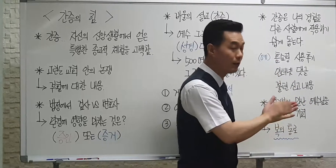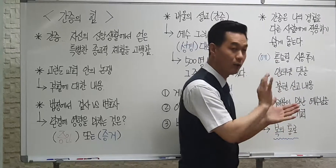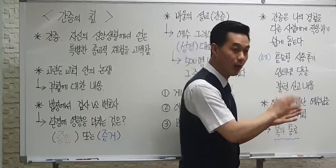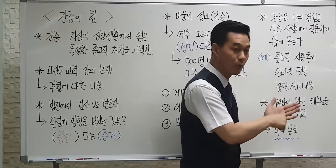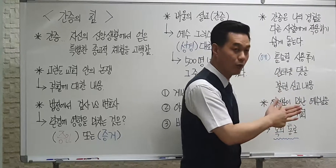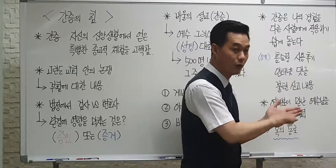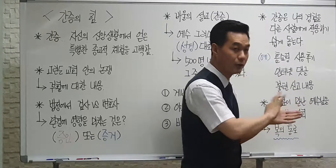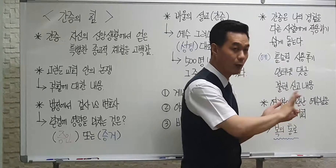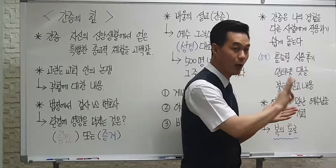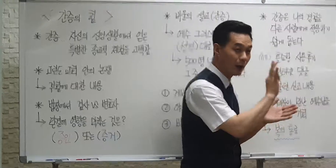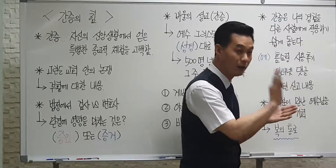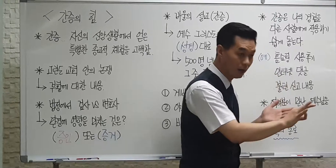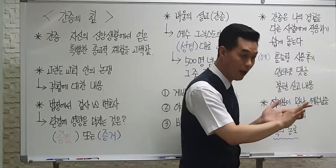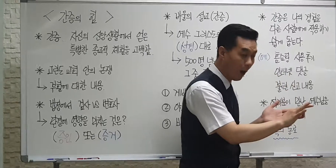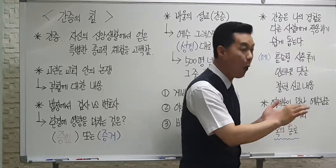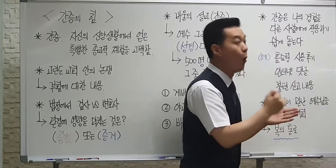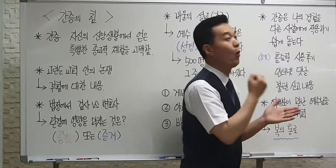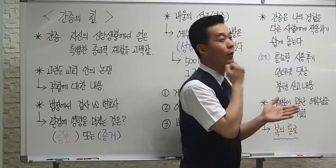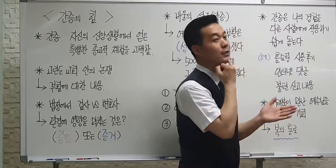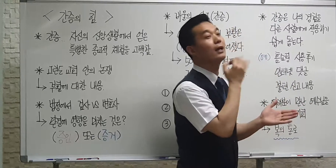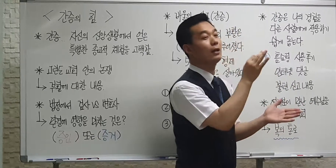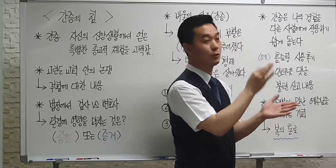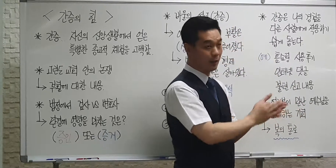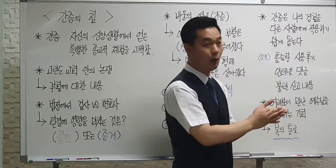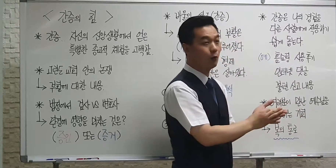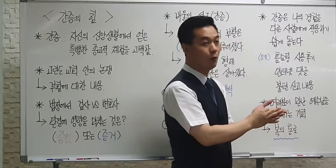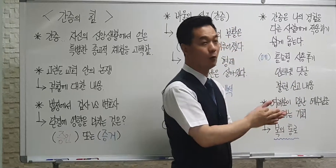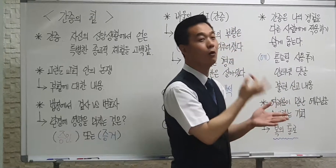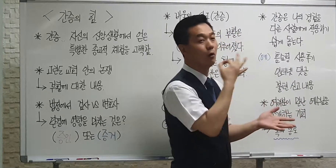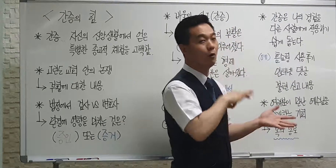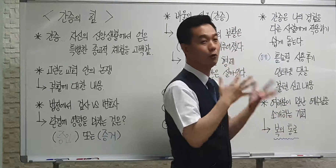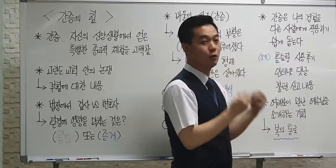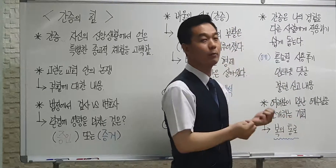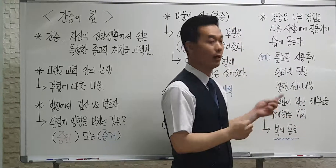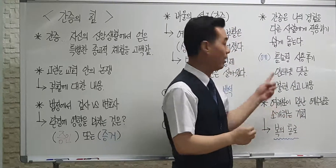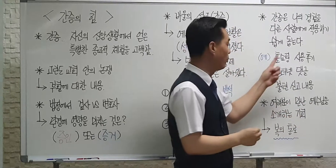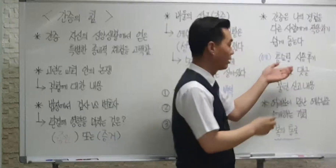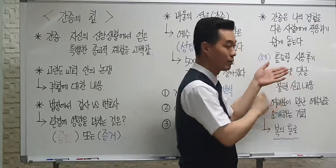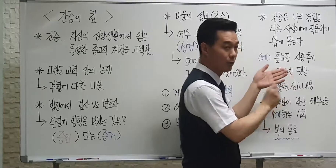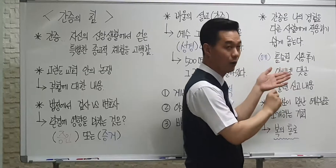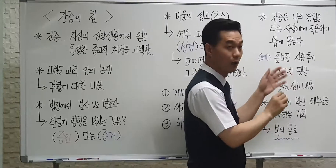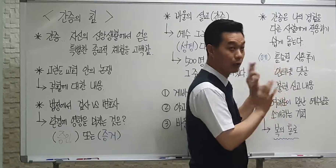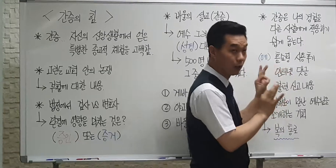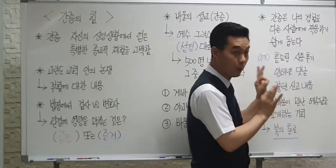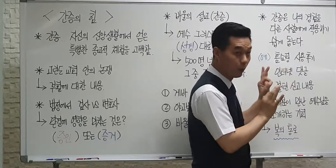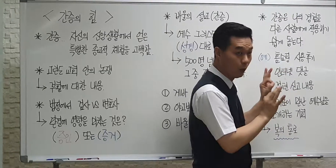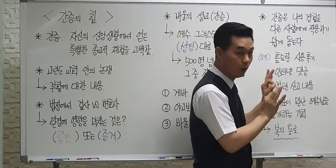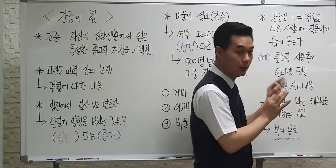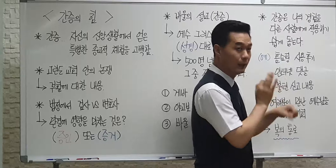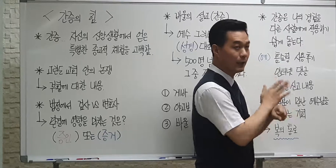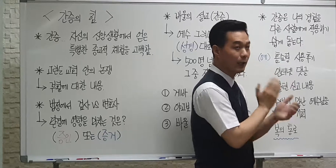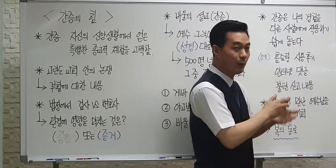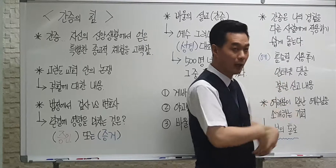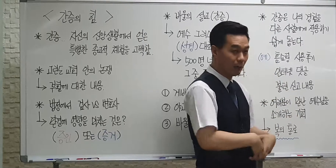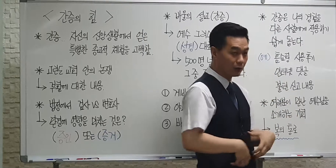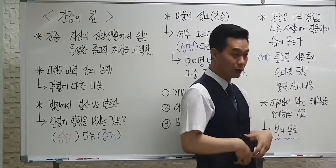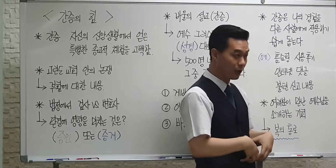써봤는데 물건을 사용해 봤는데 오 괜찮아요. 싸고 유행 많아요. 이렇게 쓰면 그걸 보고 살까 말까 망설이는